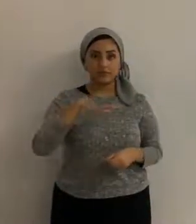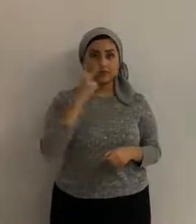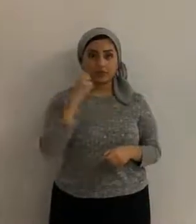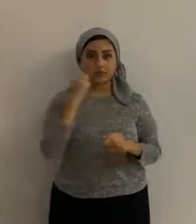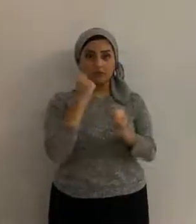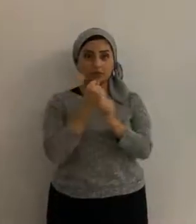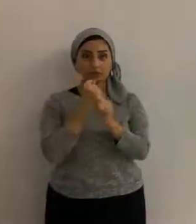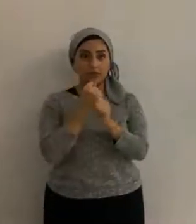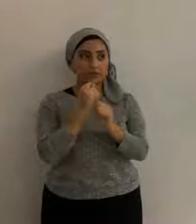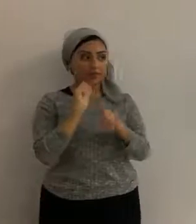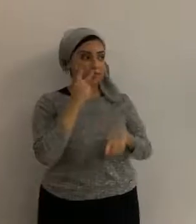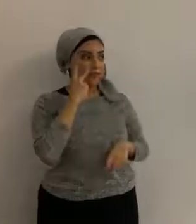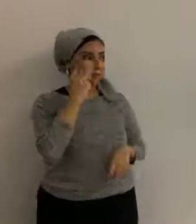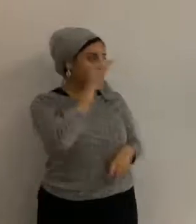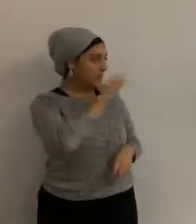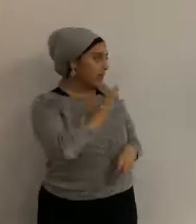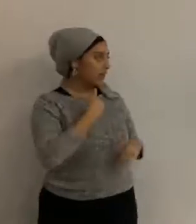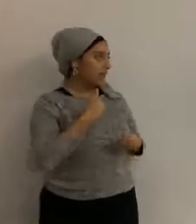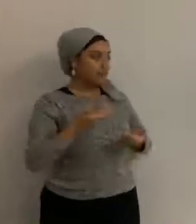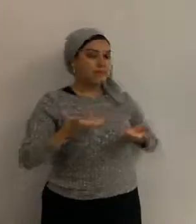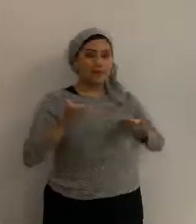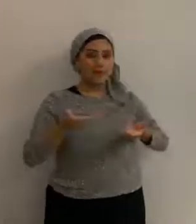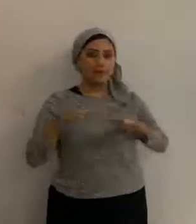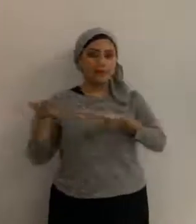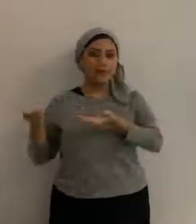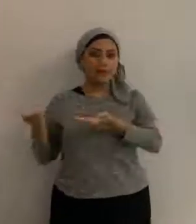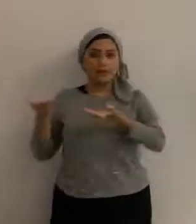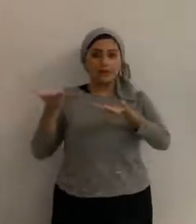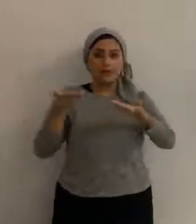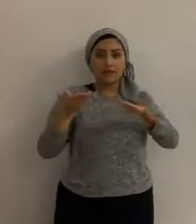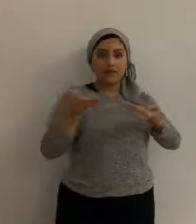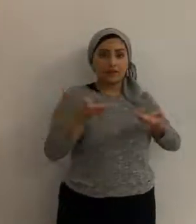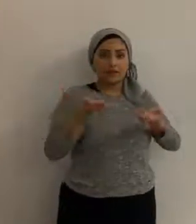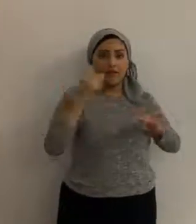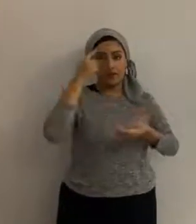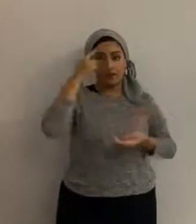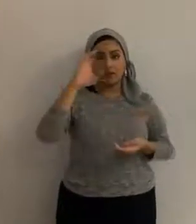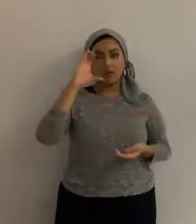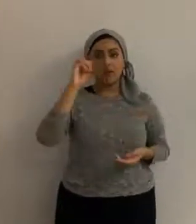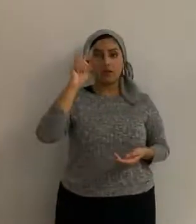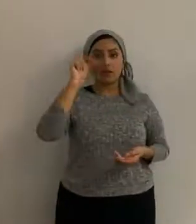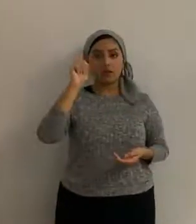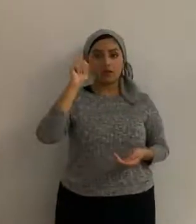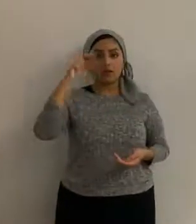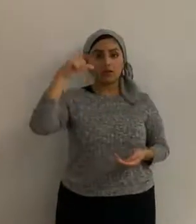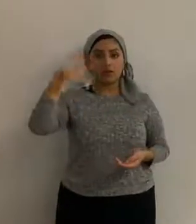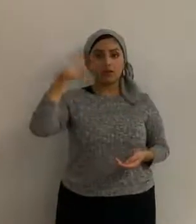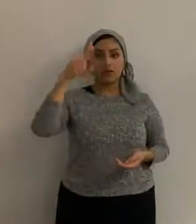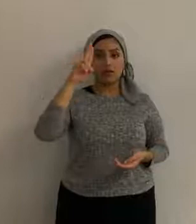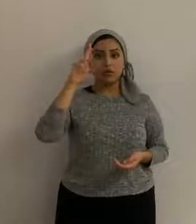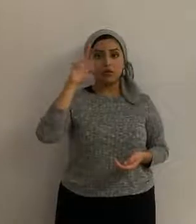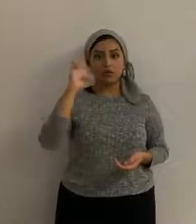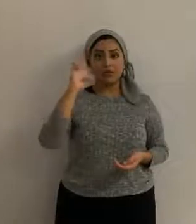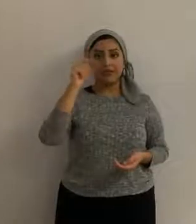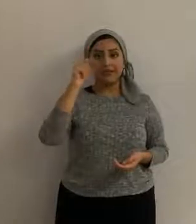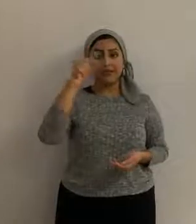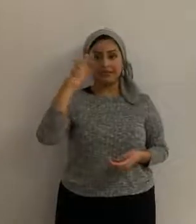su plataforma está cargando un equipo de bombeo de concreto, o hormigón, como se conoce en otros países.